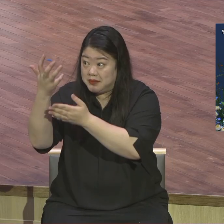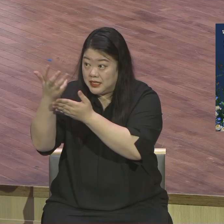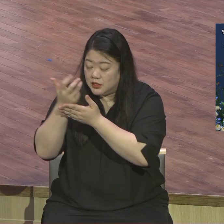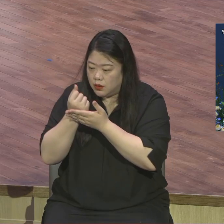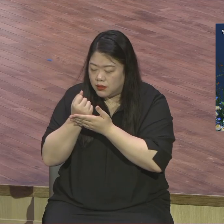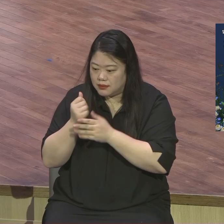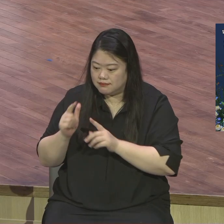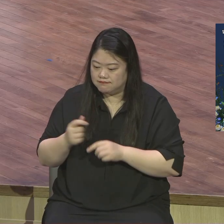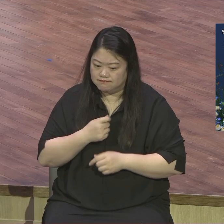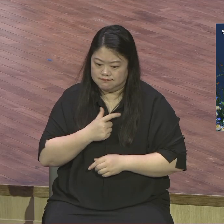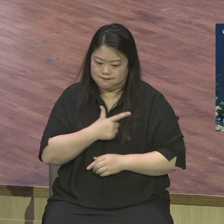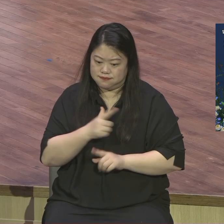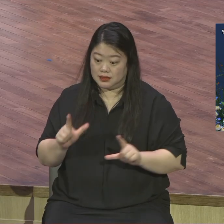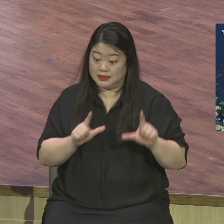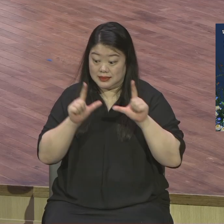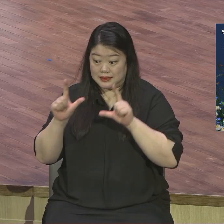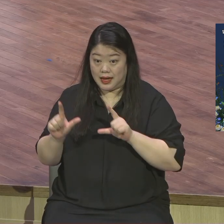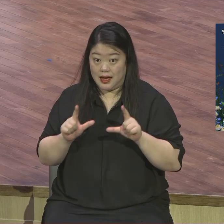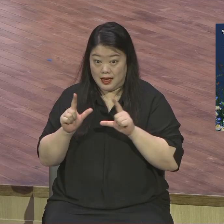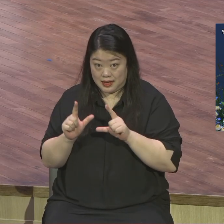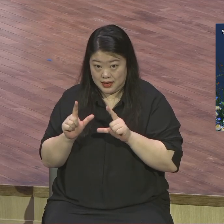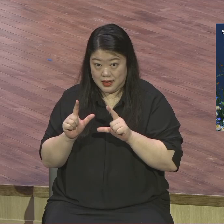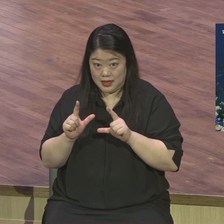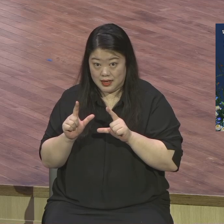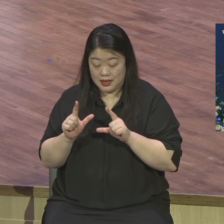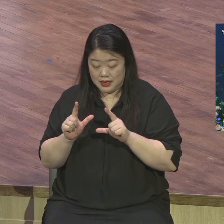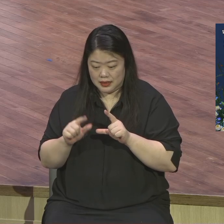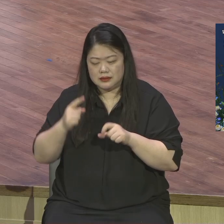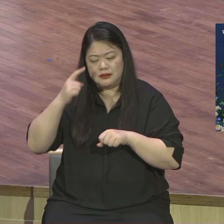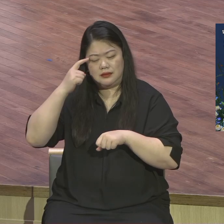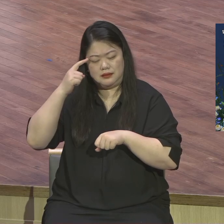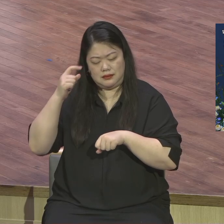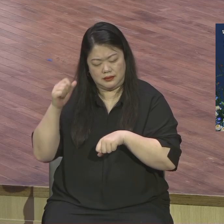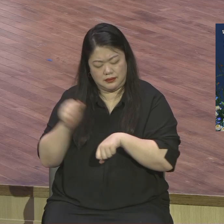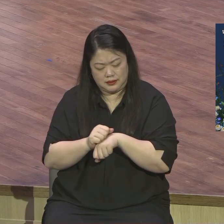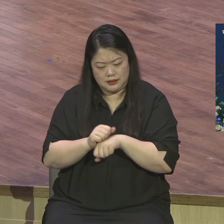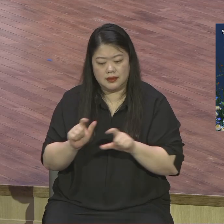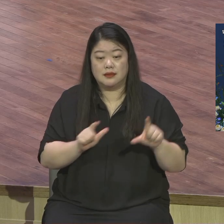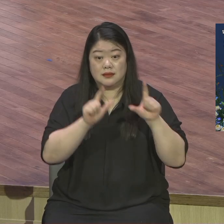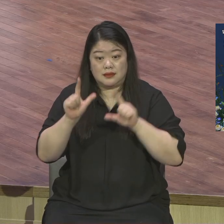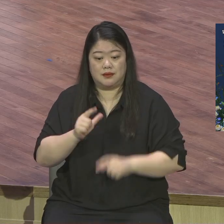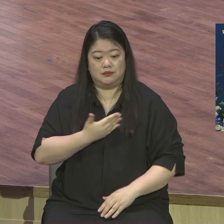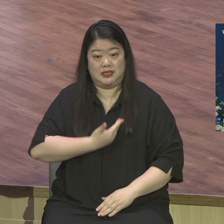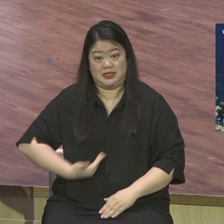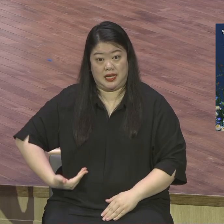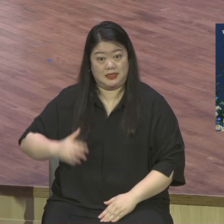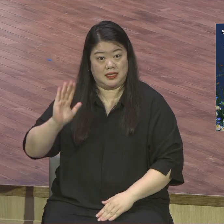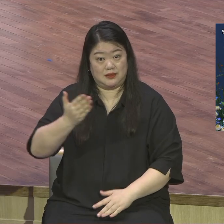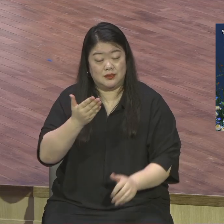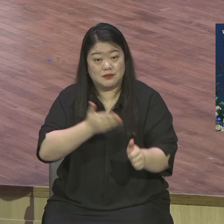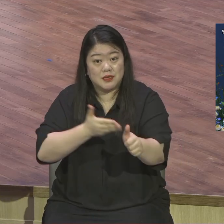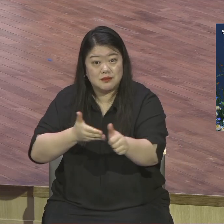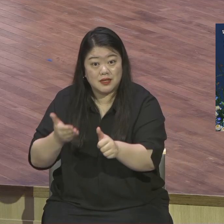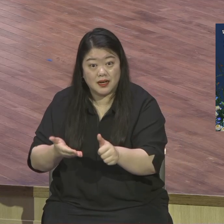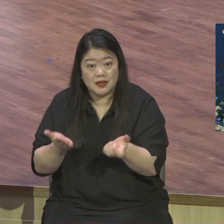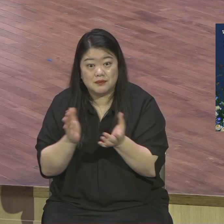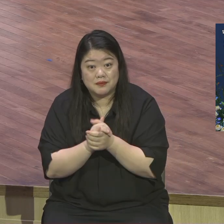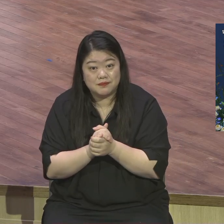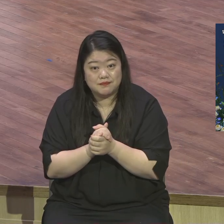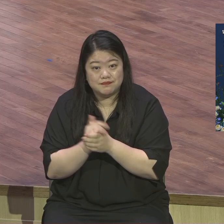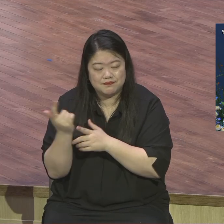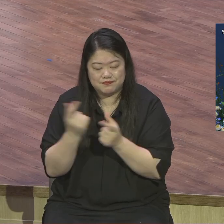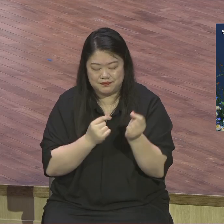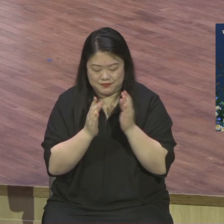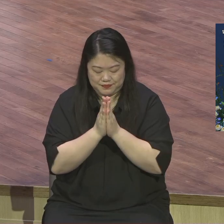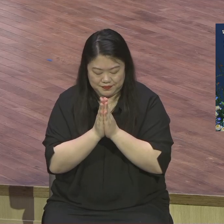멋지게 여러분이 사시기를 주의하므로 축복합니다 기도합시다